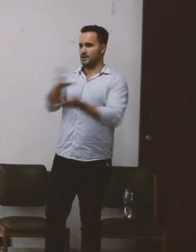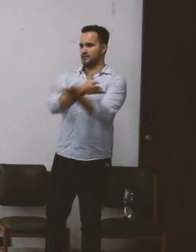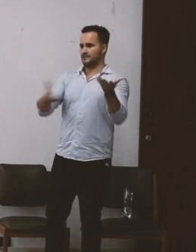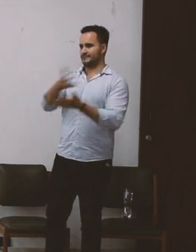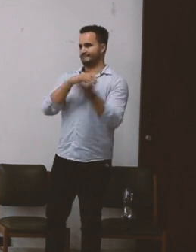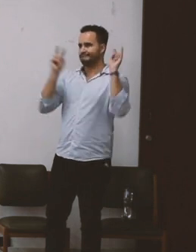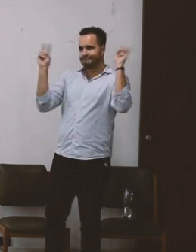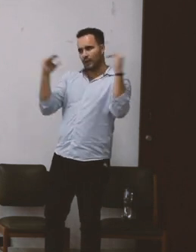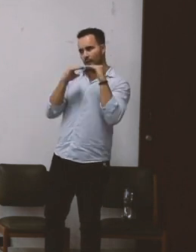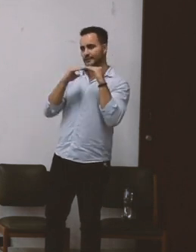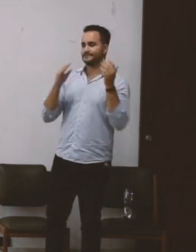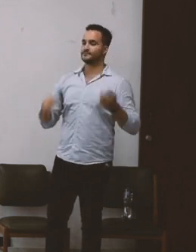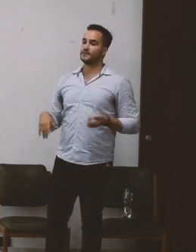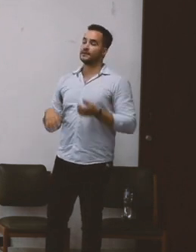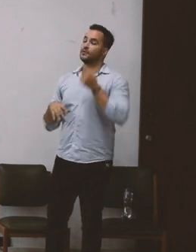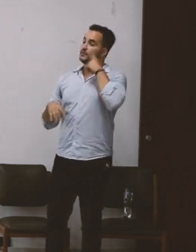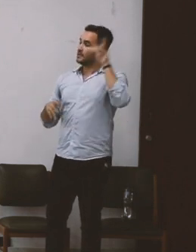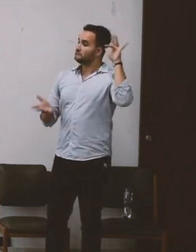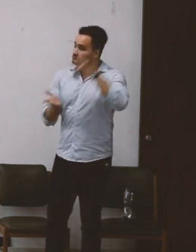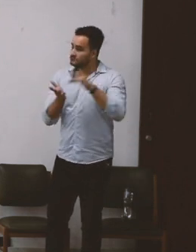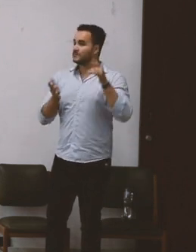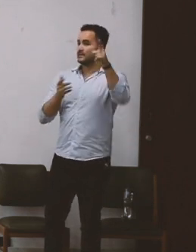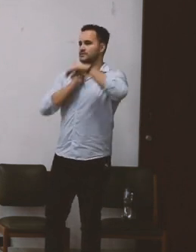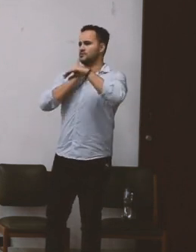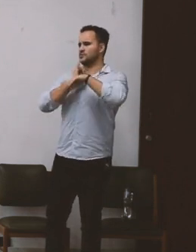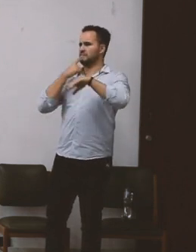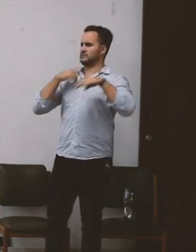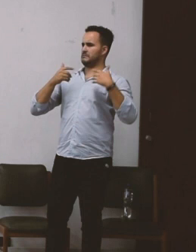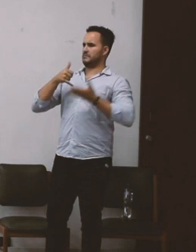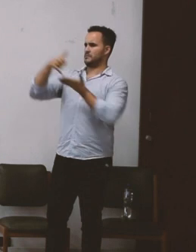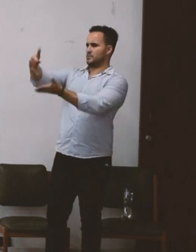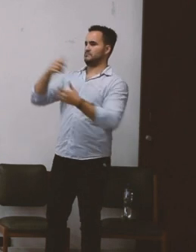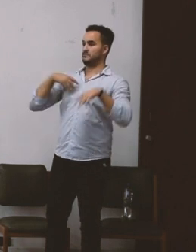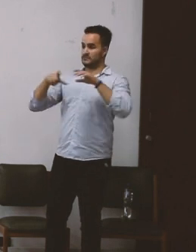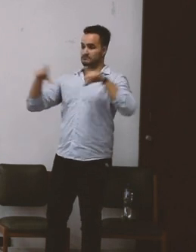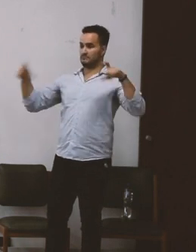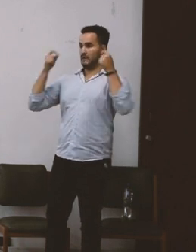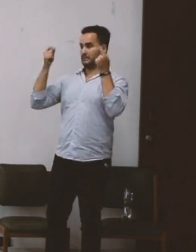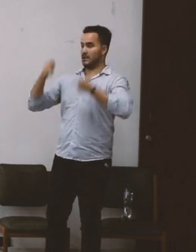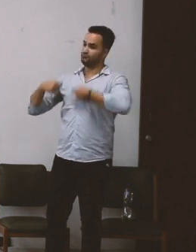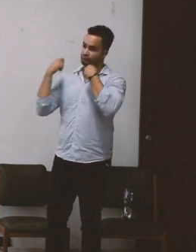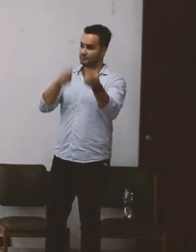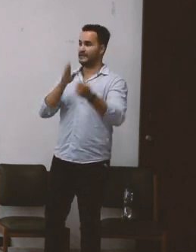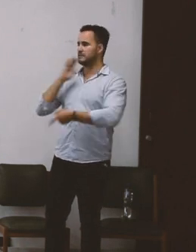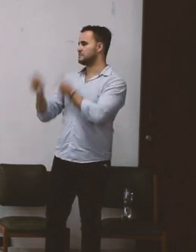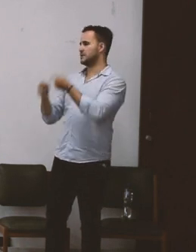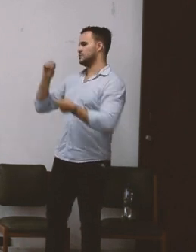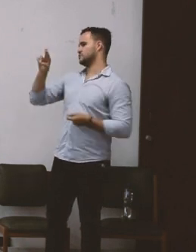una ceremonia donde le harían entrega de un premio a la escuela. El premio era un cheque donación de parte del supermercado